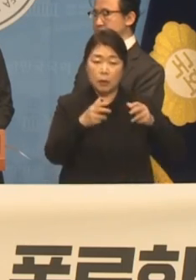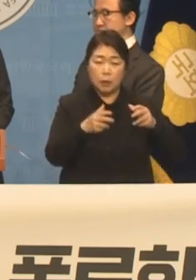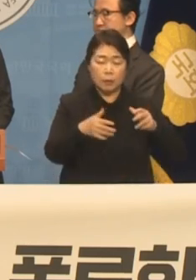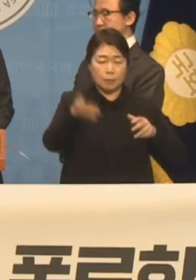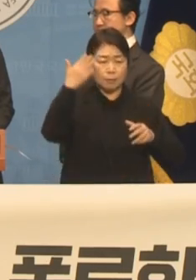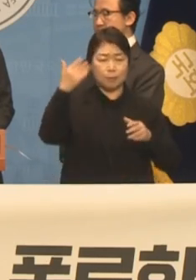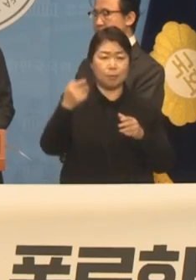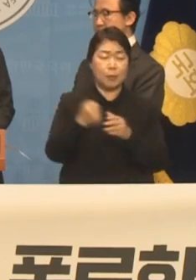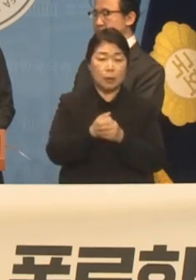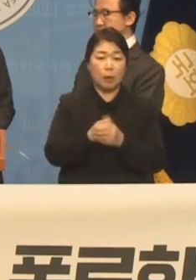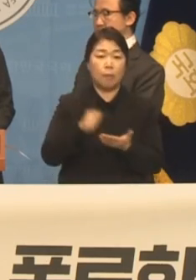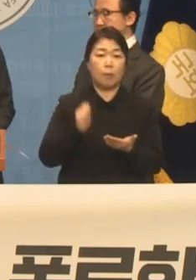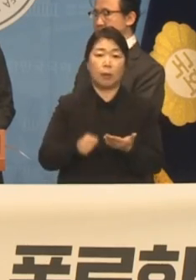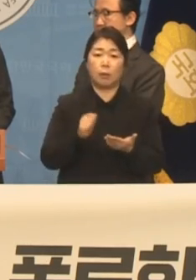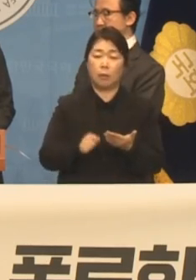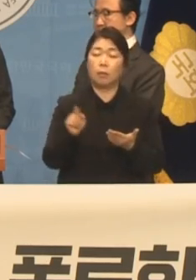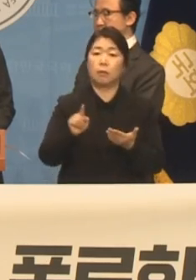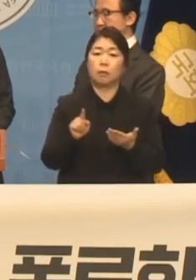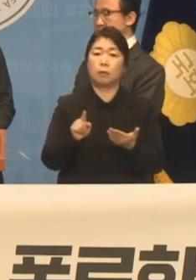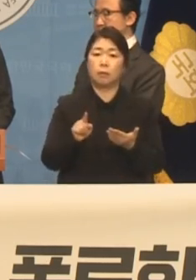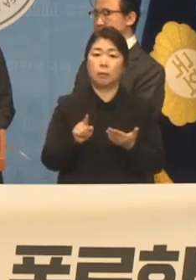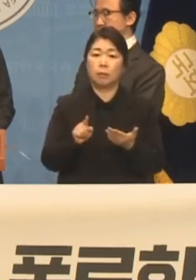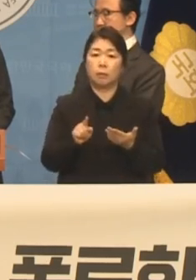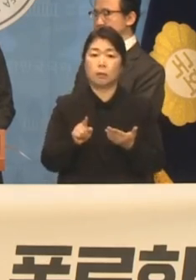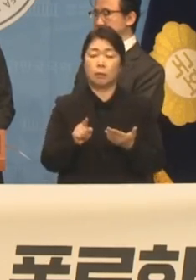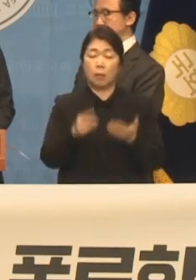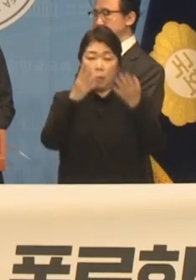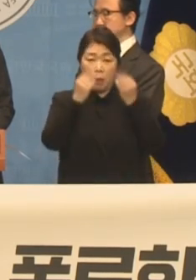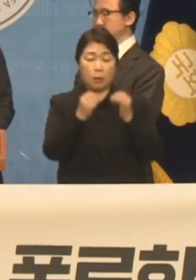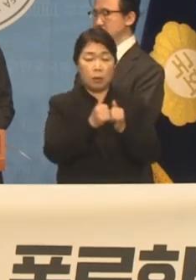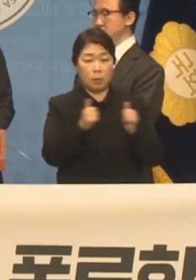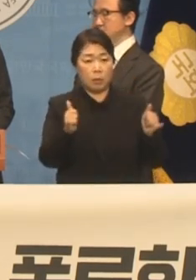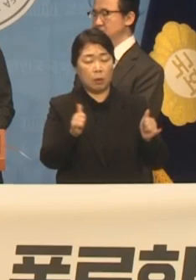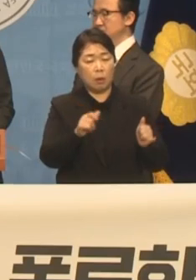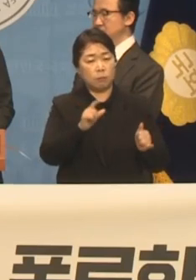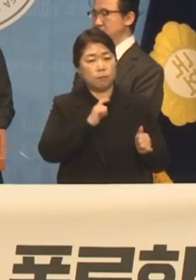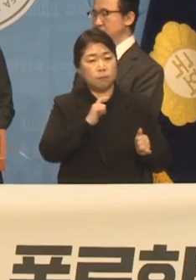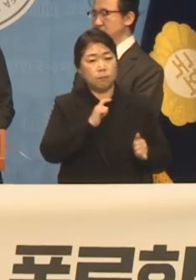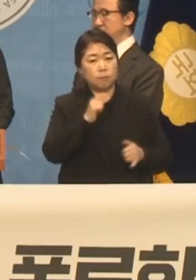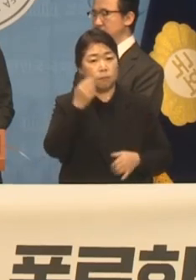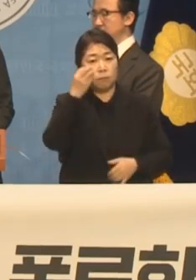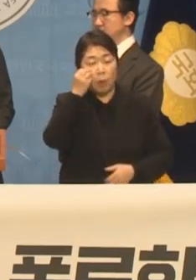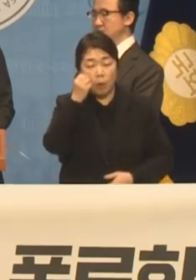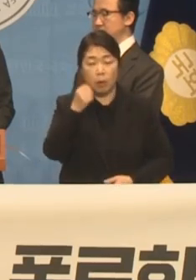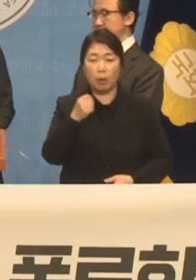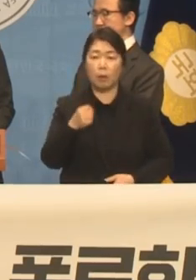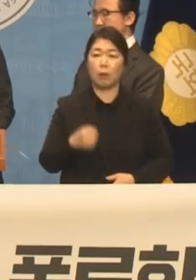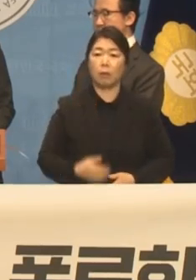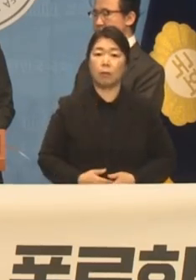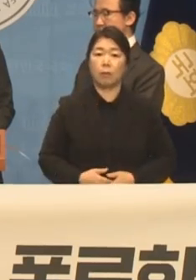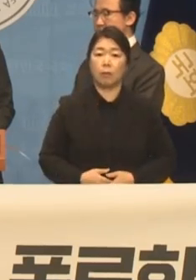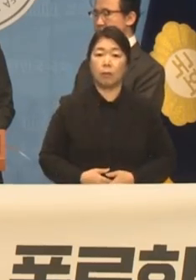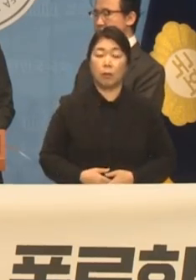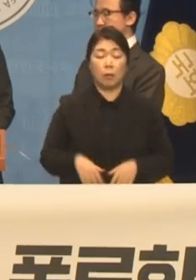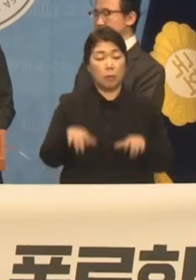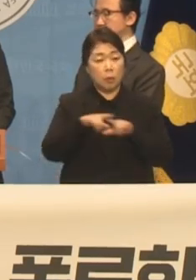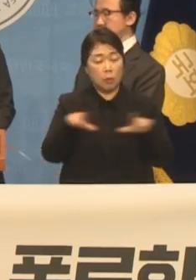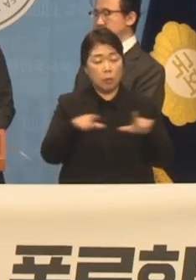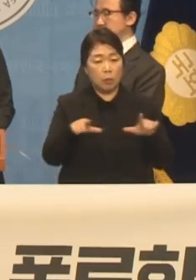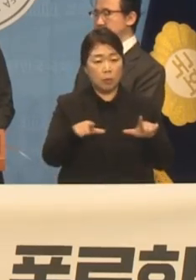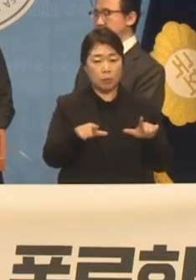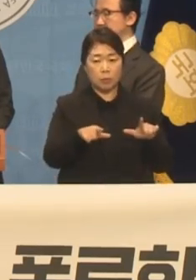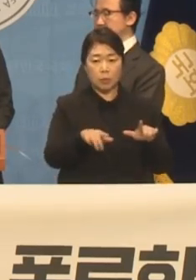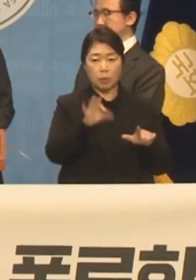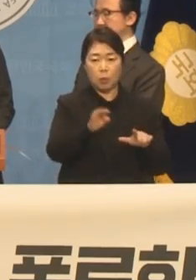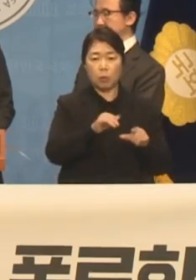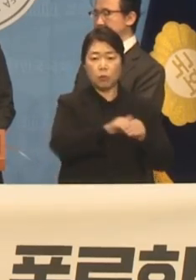없는이 판결은 많은 사람들이 의하 했습니다이 사건은 단순히 사 거래만을 문제가